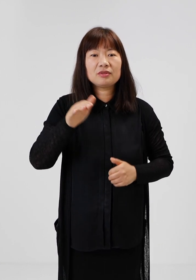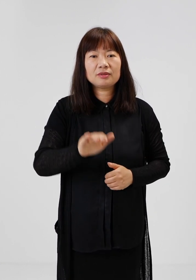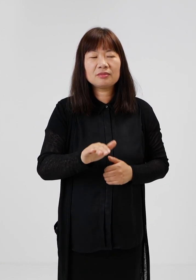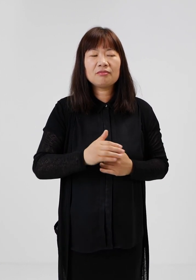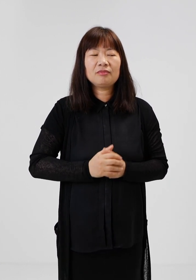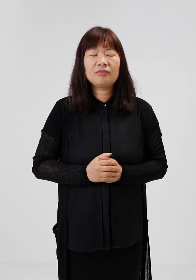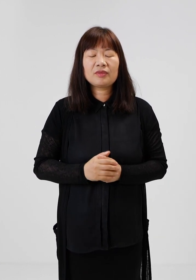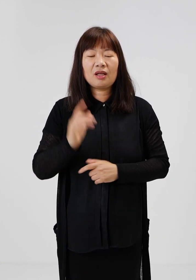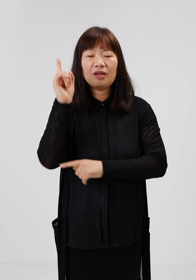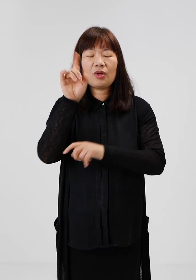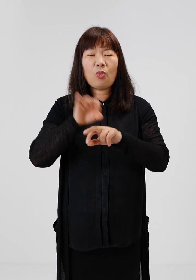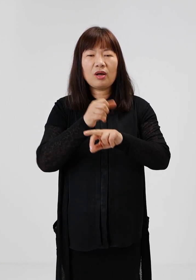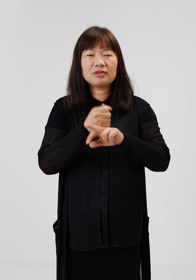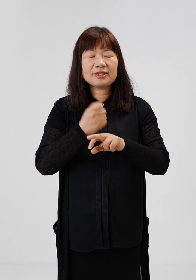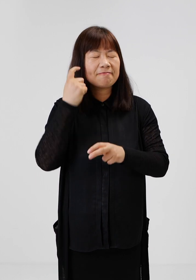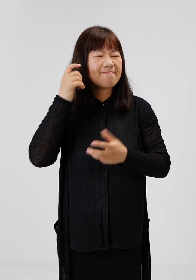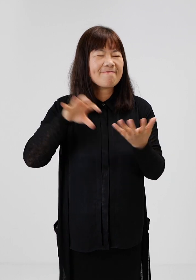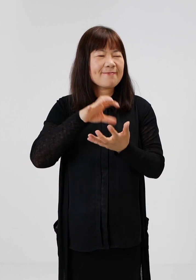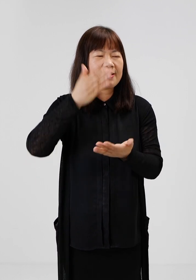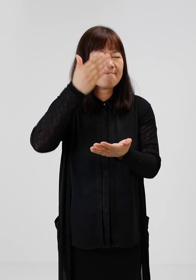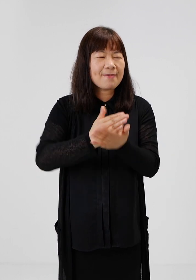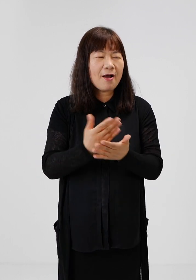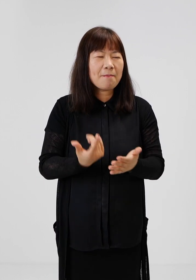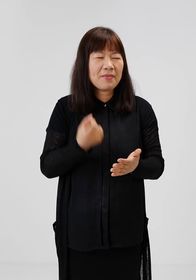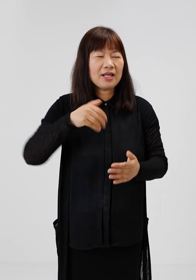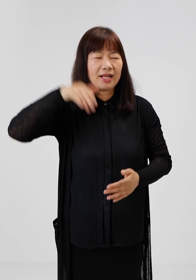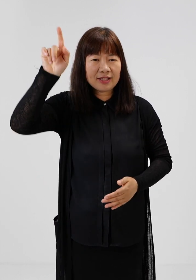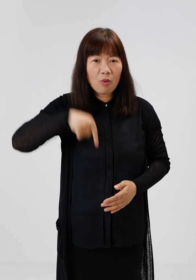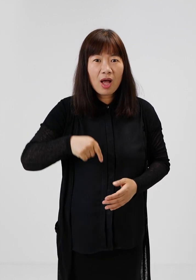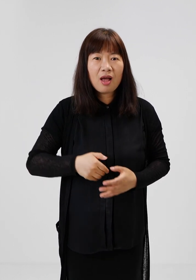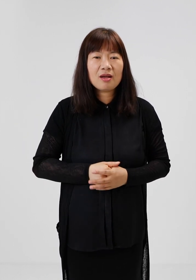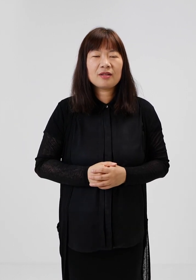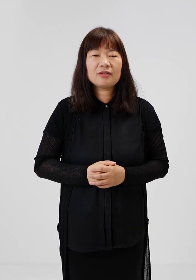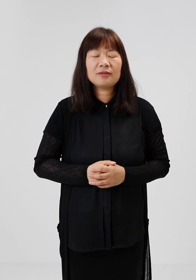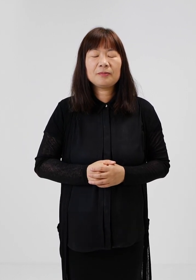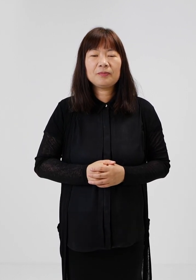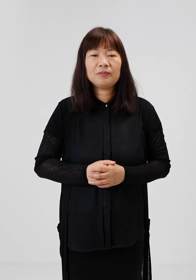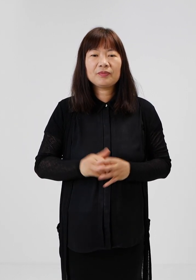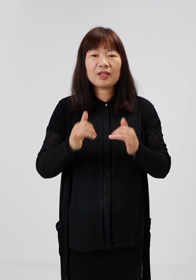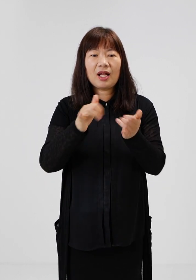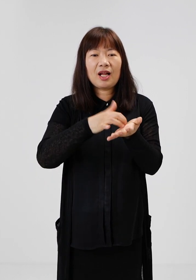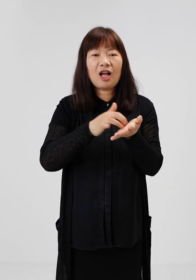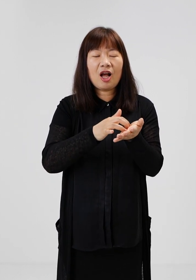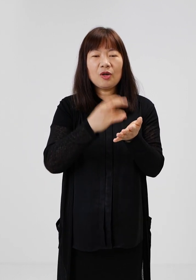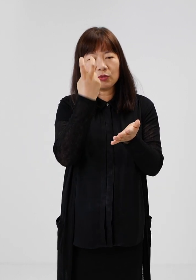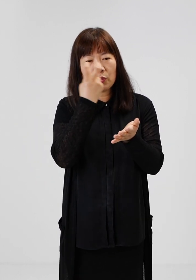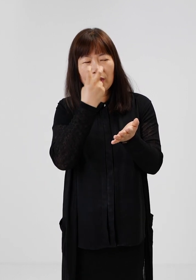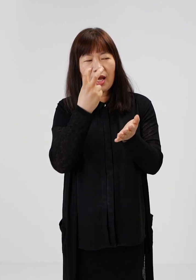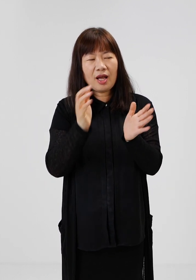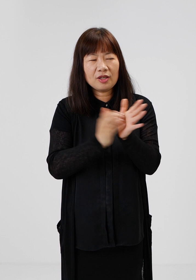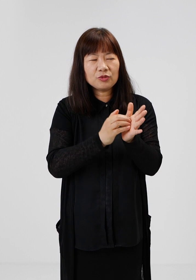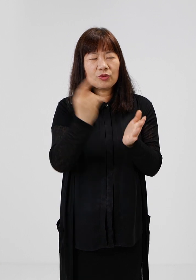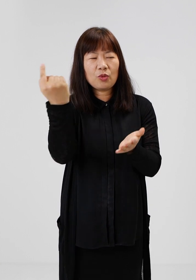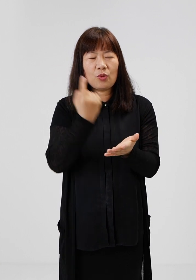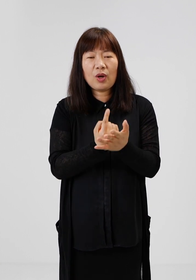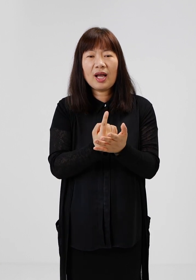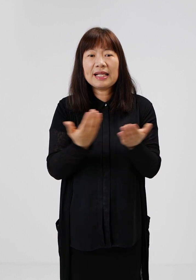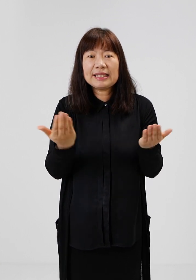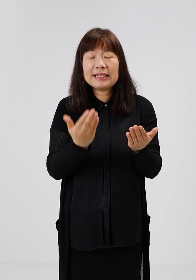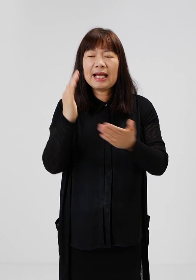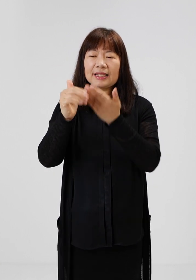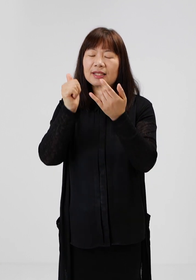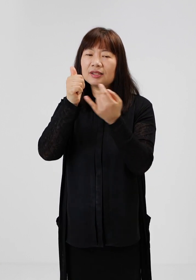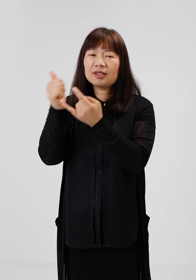그런데 다윗이 시끄러워. 빨리 갔다 와. 인구조사를 해갖고 옵니다. 이 일이